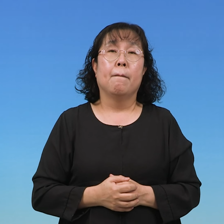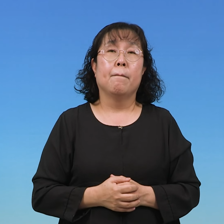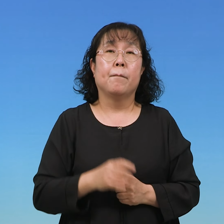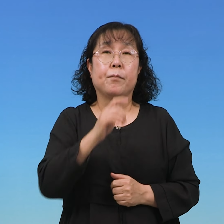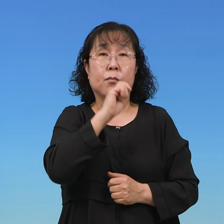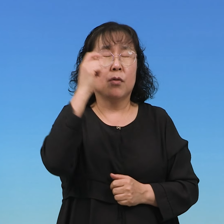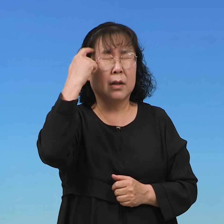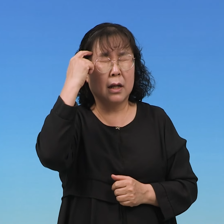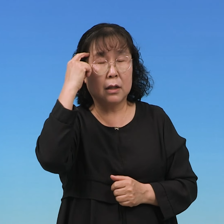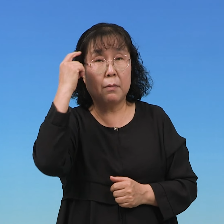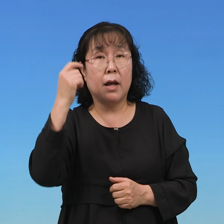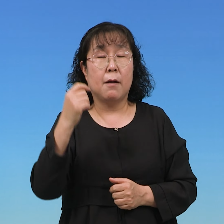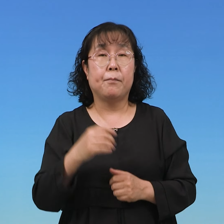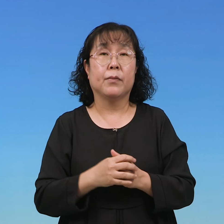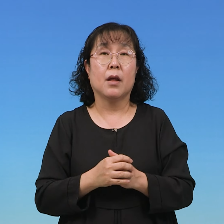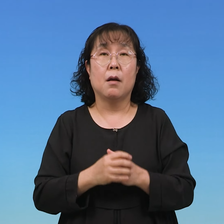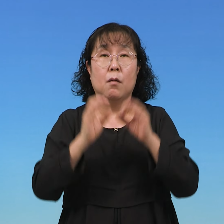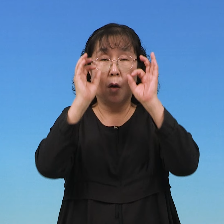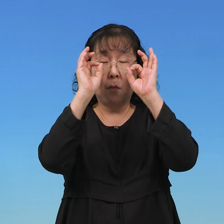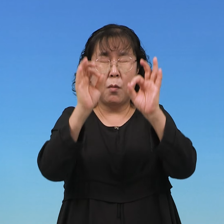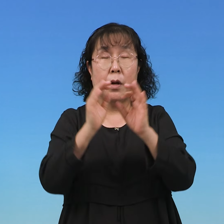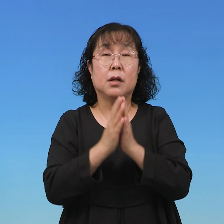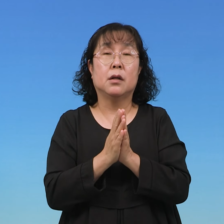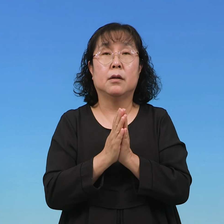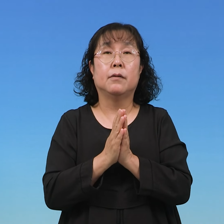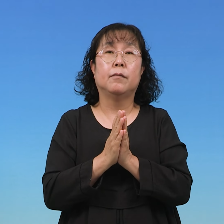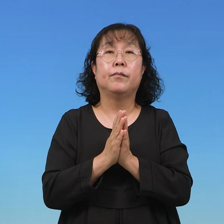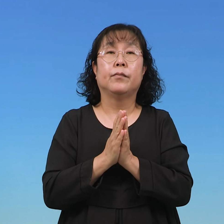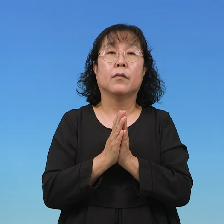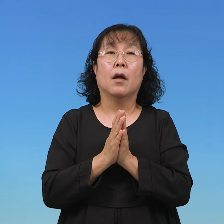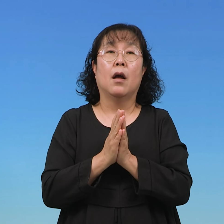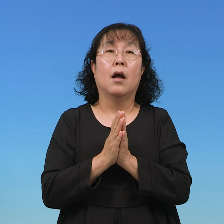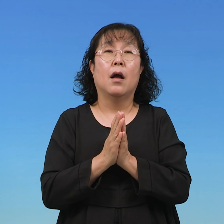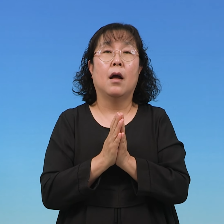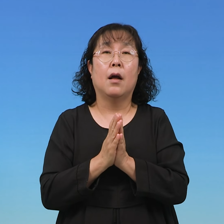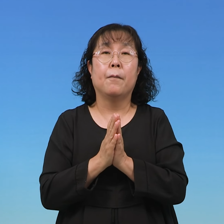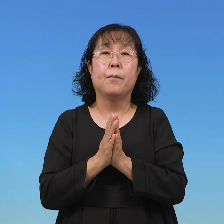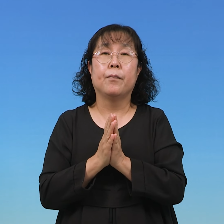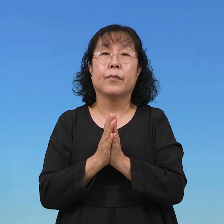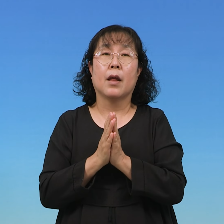이제 그 묵상집에 창세기 21장 16절을 세 번역으로 올렸더라고요.